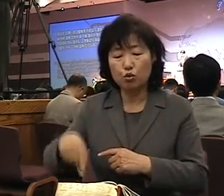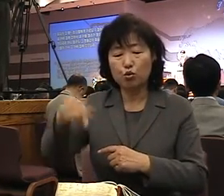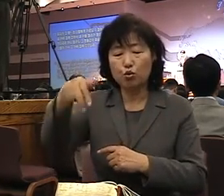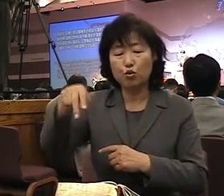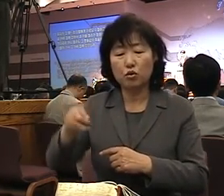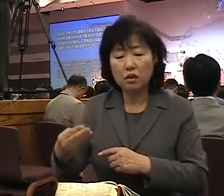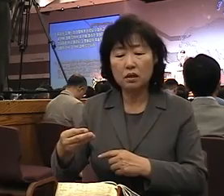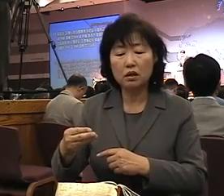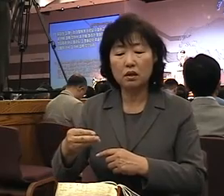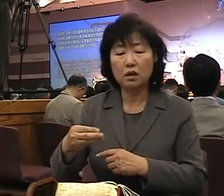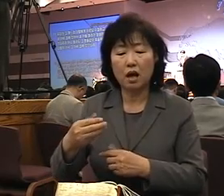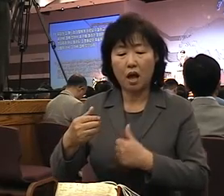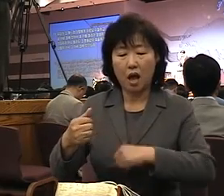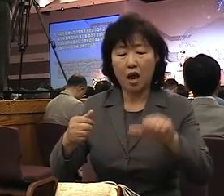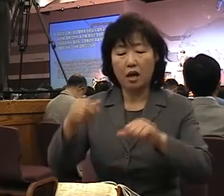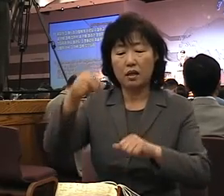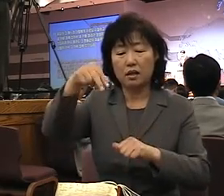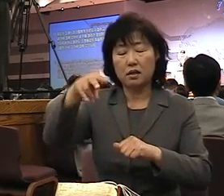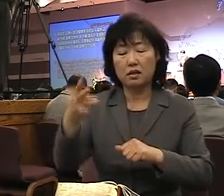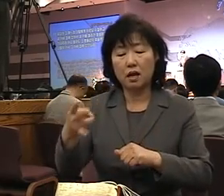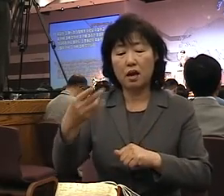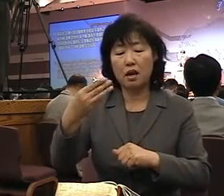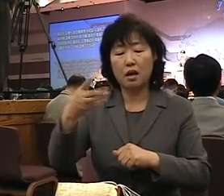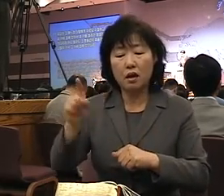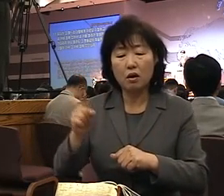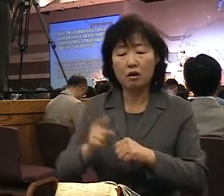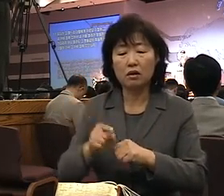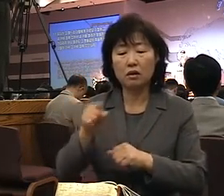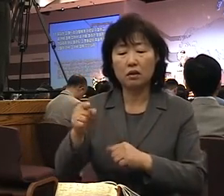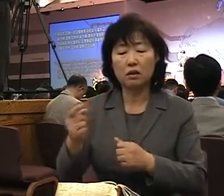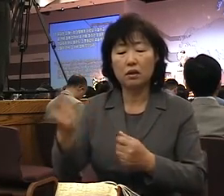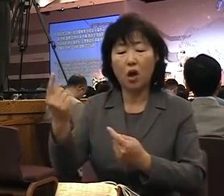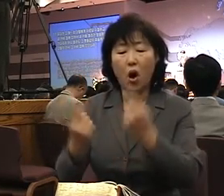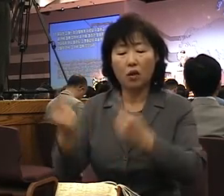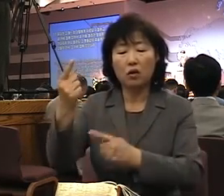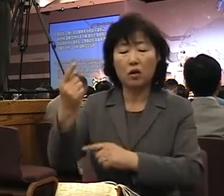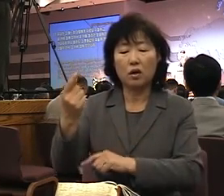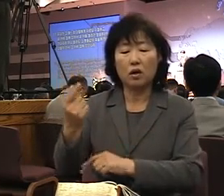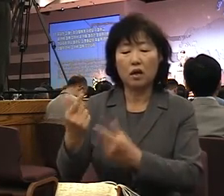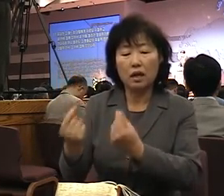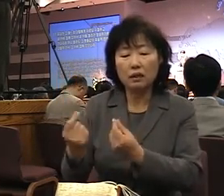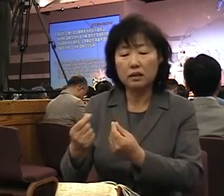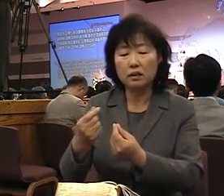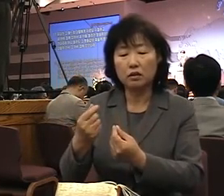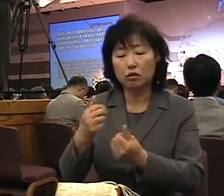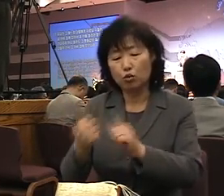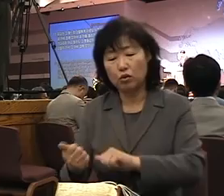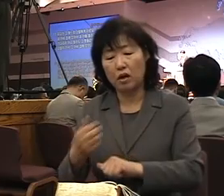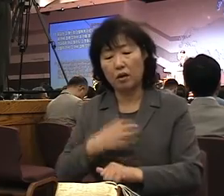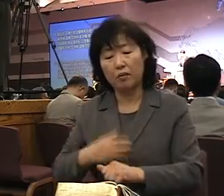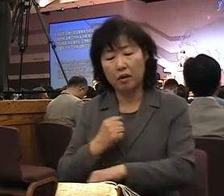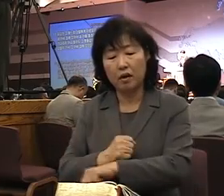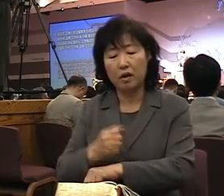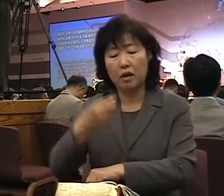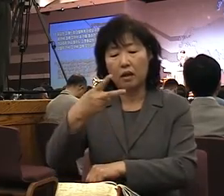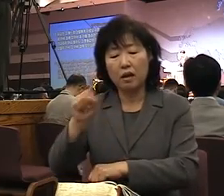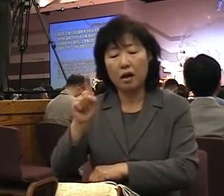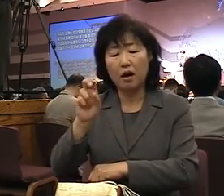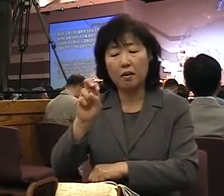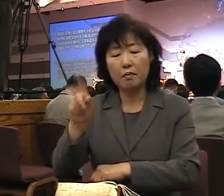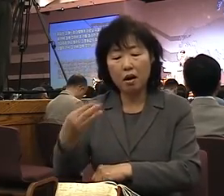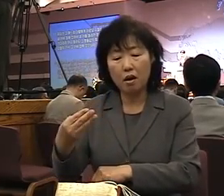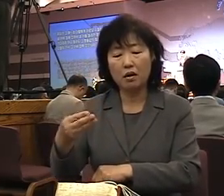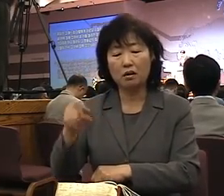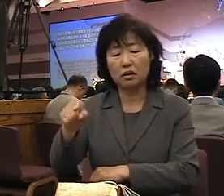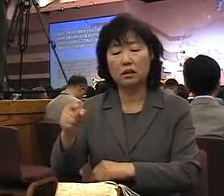아들 셀라가 장성하기를 기다리라 하니 셀라도 그 형들 같이 죽을까 염려하니라. 다말이 가서 그